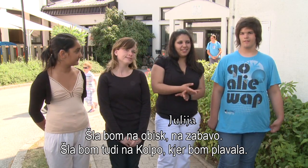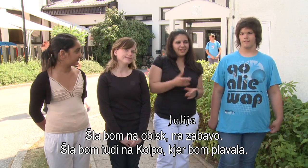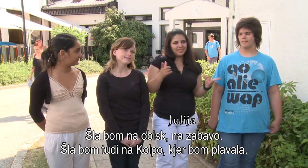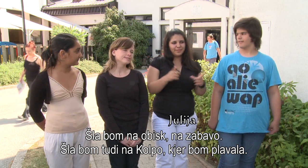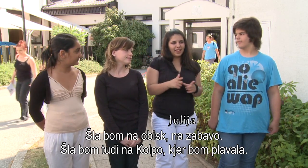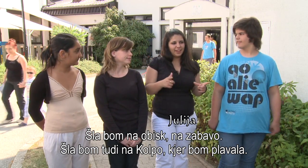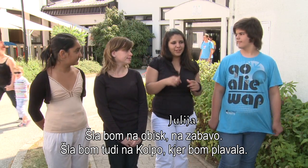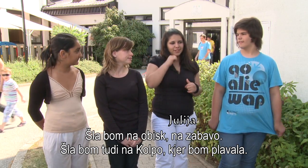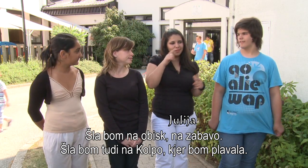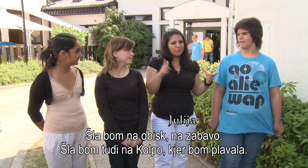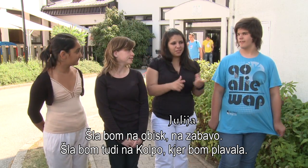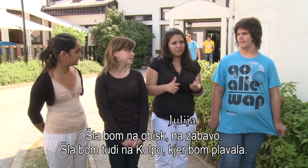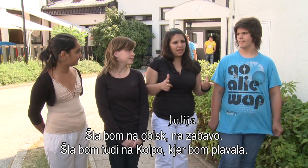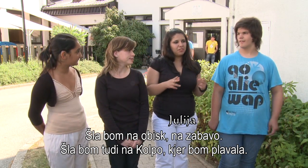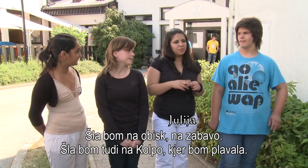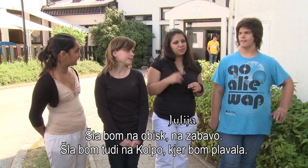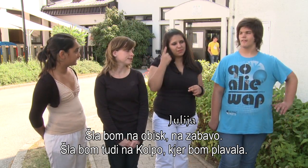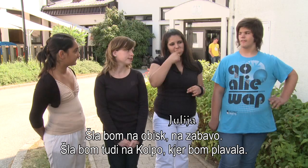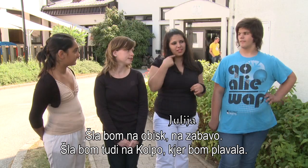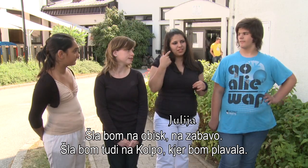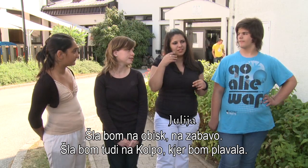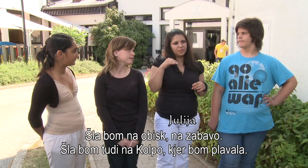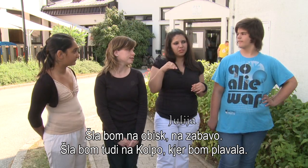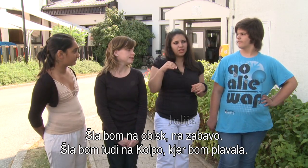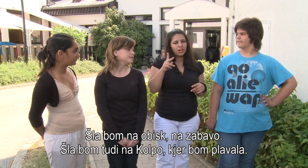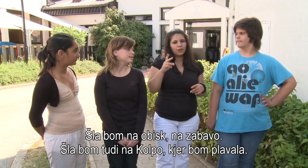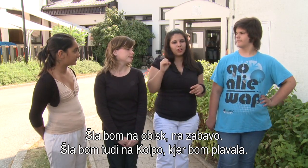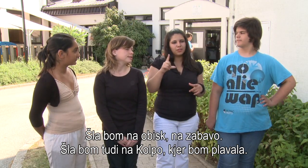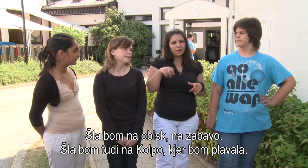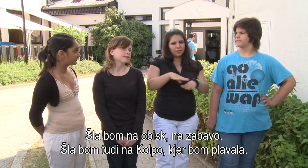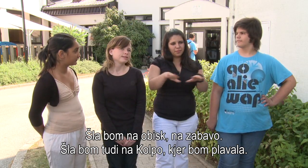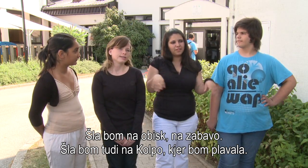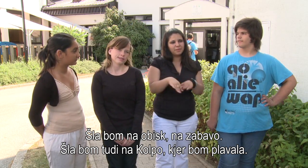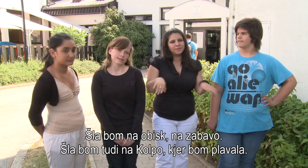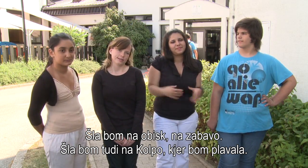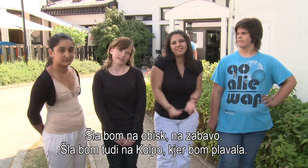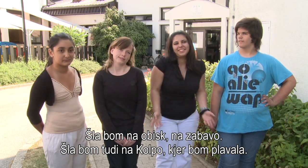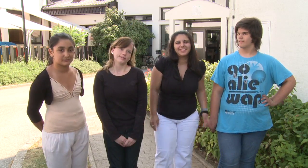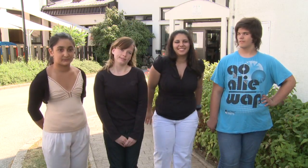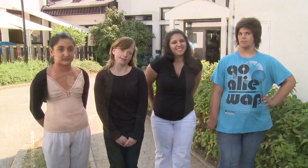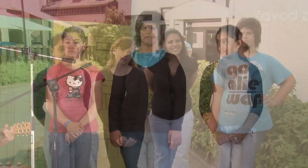na zabavo, da jutri bomo zabavo, potem bomo naredili, da bomo ti kako lepo napravimo.